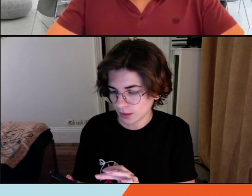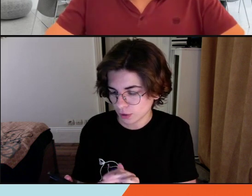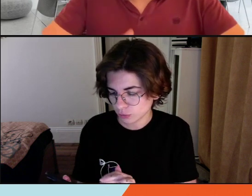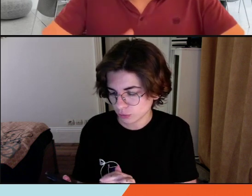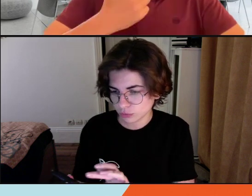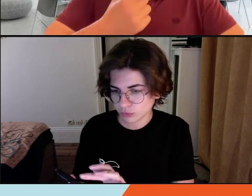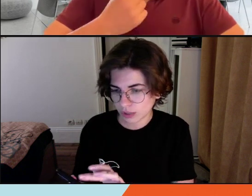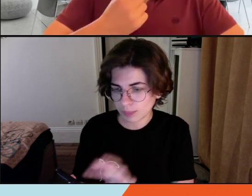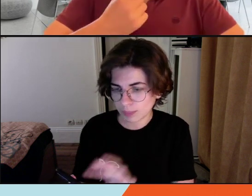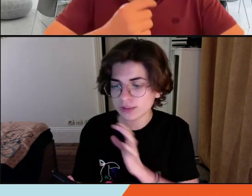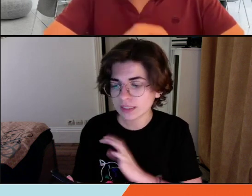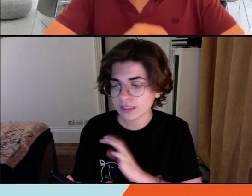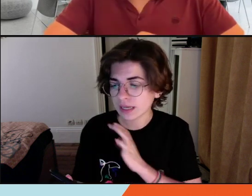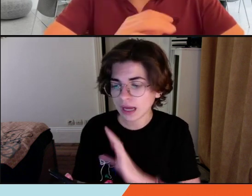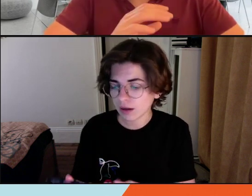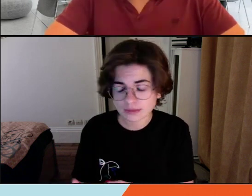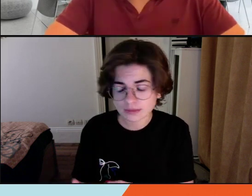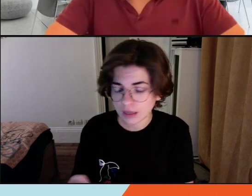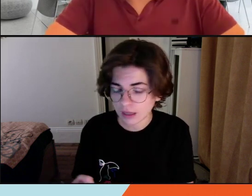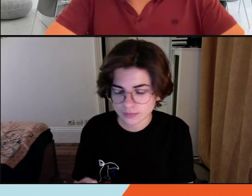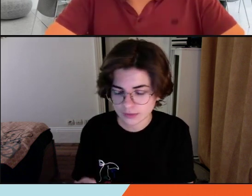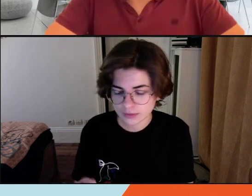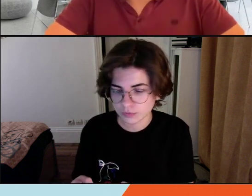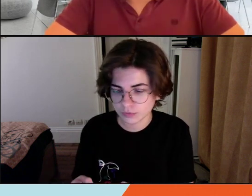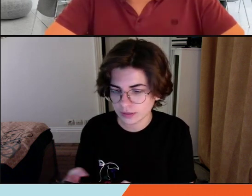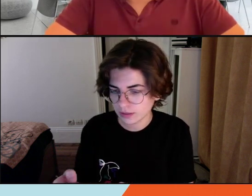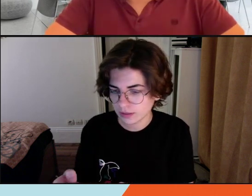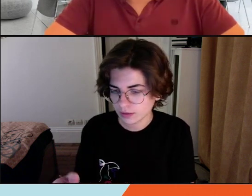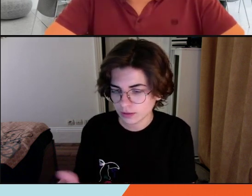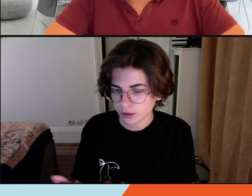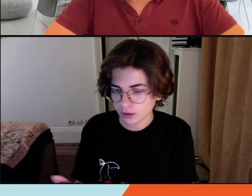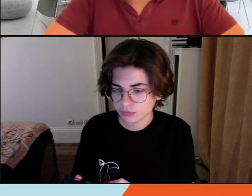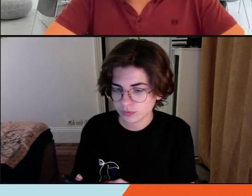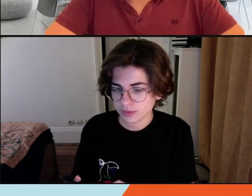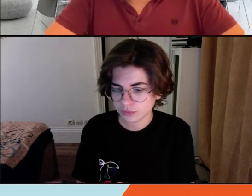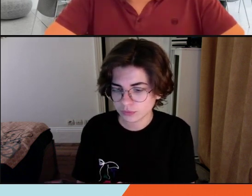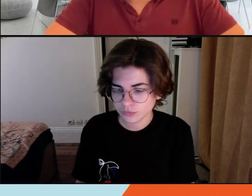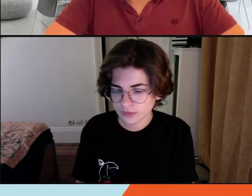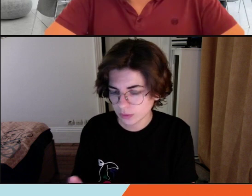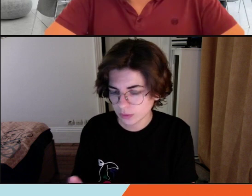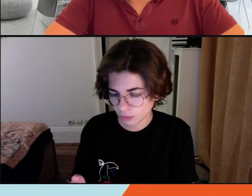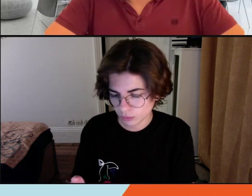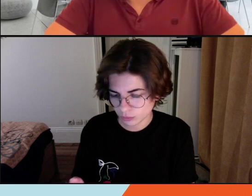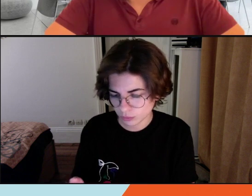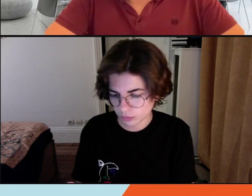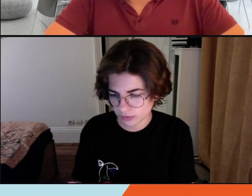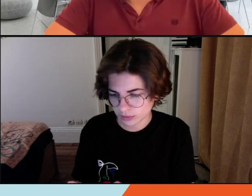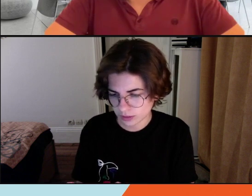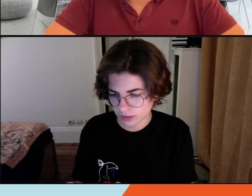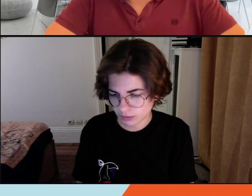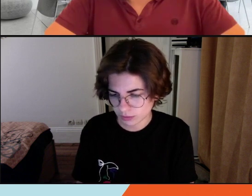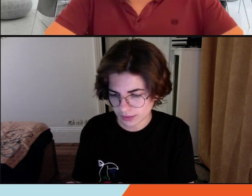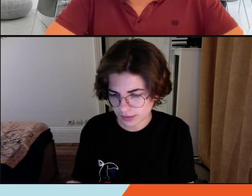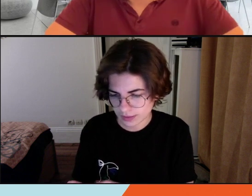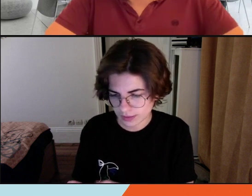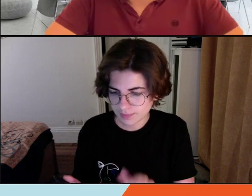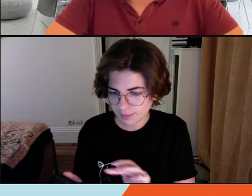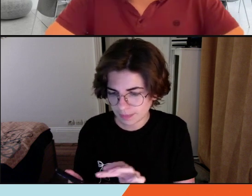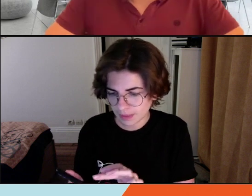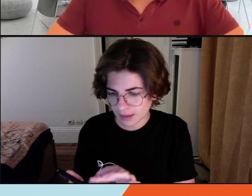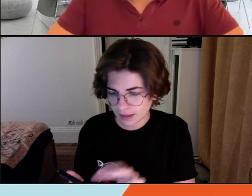C'est Après, facile. Instagram, si vous voulez. Je vais mettre une vidéo. Ok.